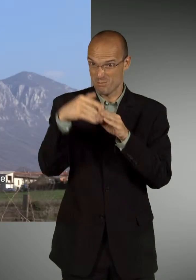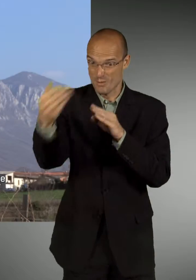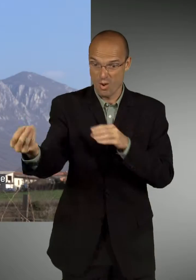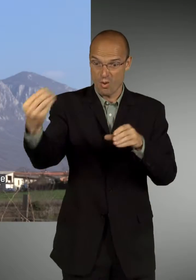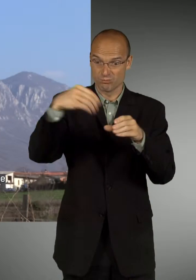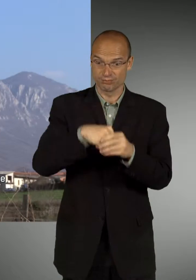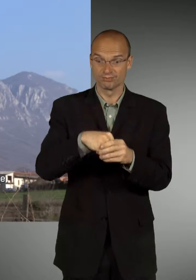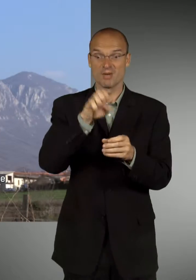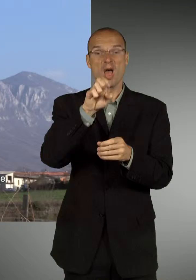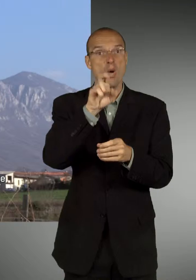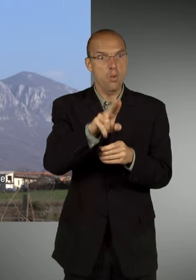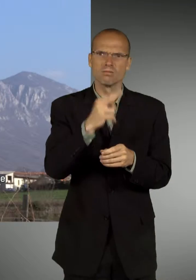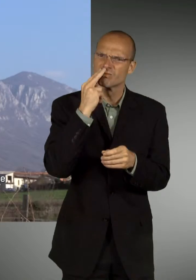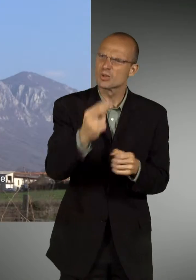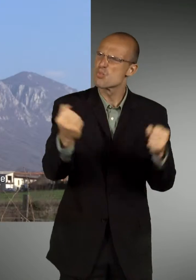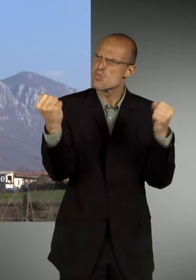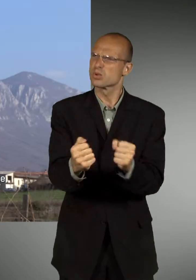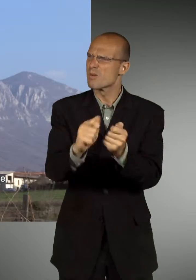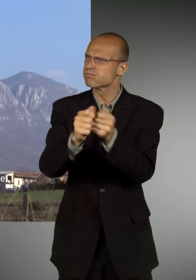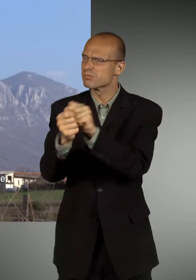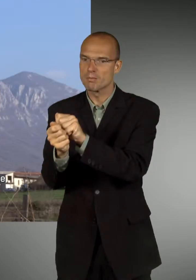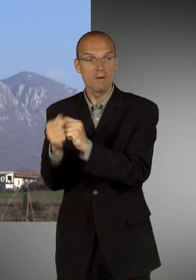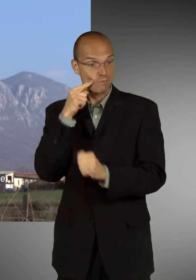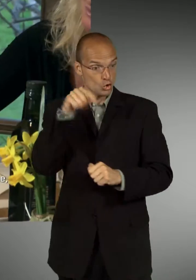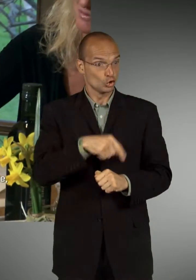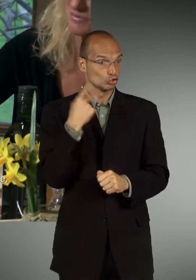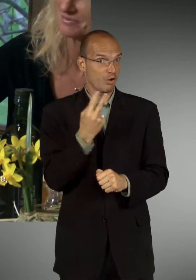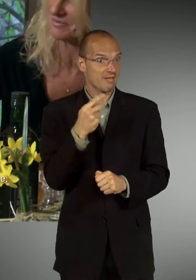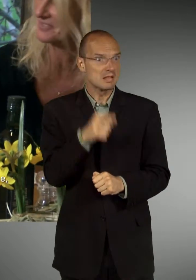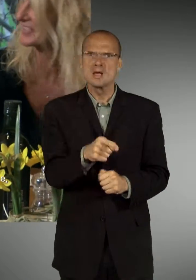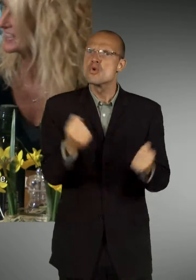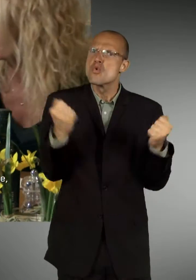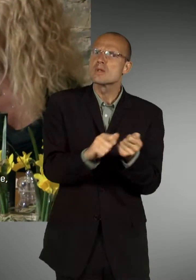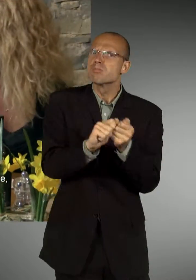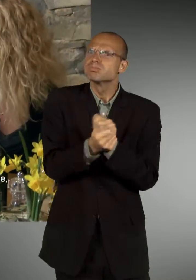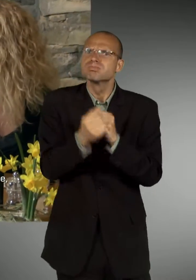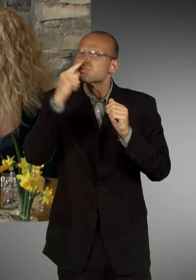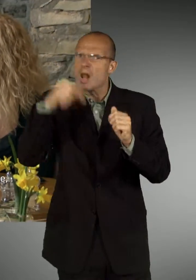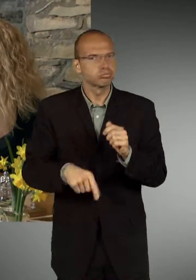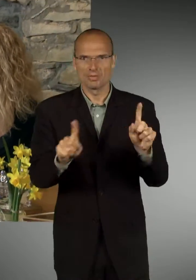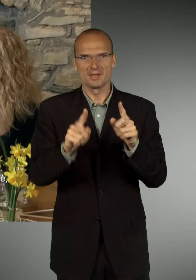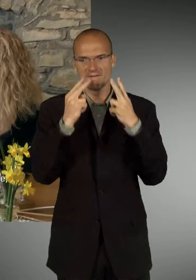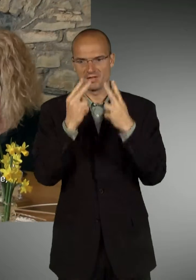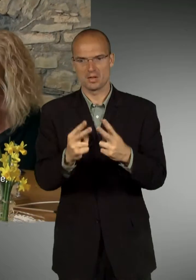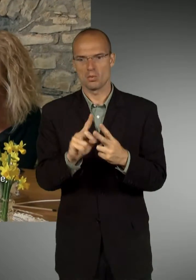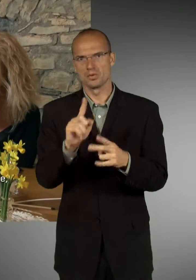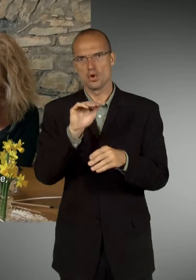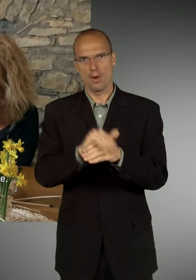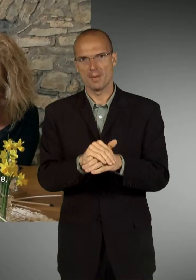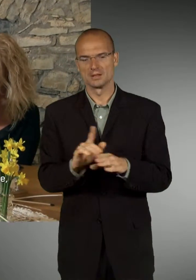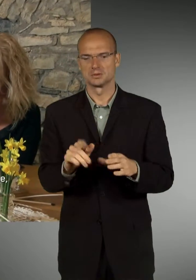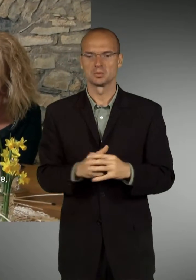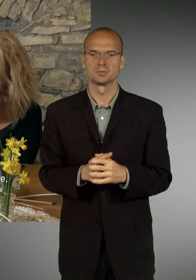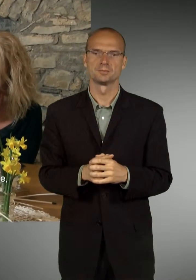paesi dove ho visitato hanno delle problematiche dopo l'entrata in Europa, cosa che ancora qui in Slovenia non